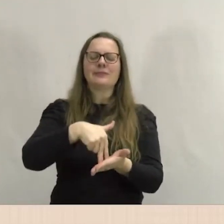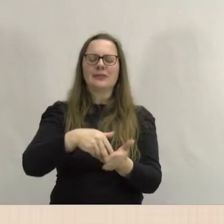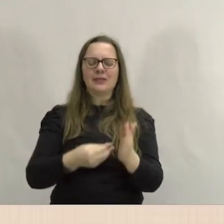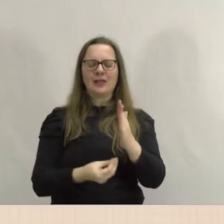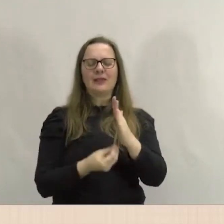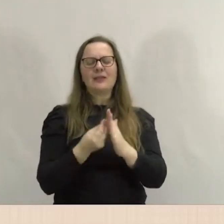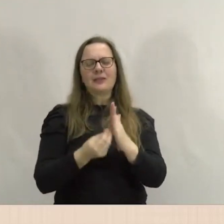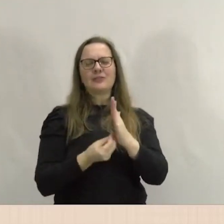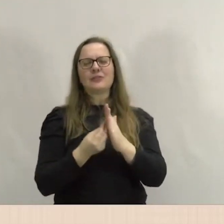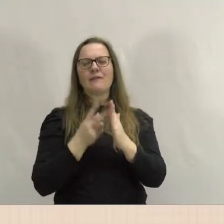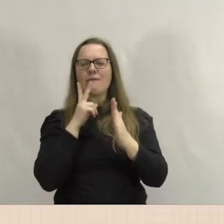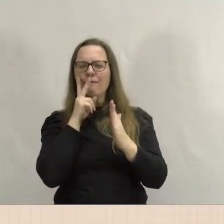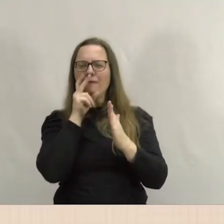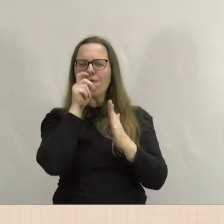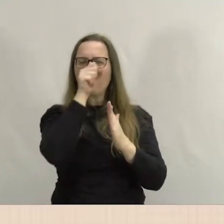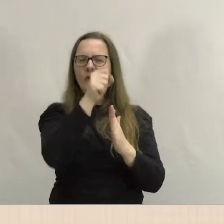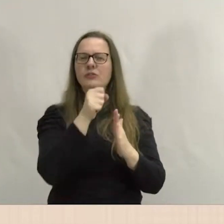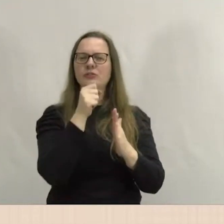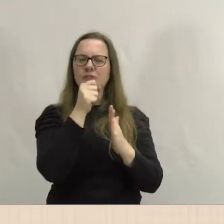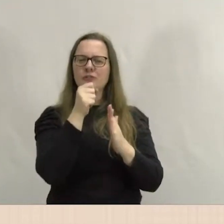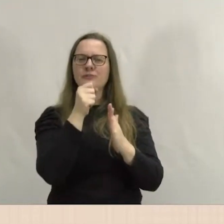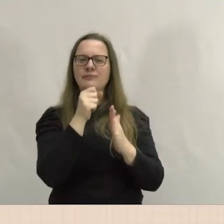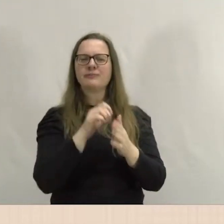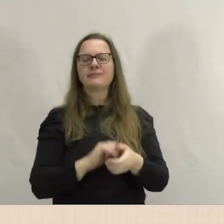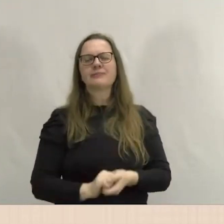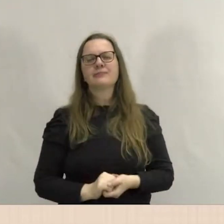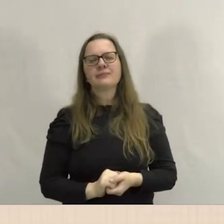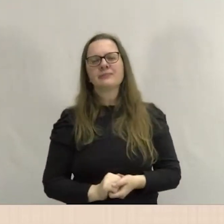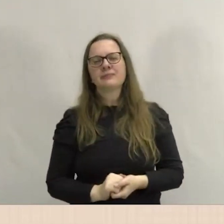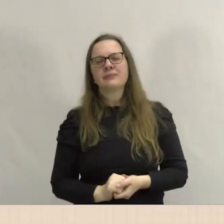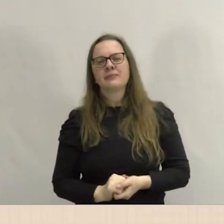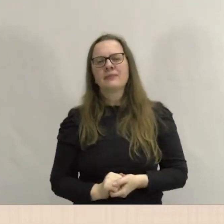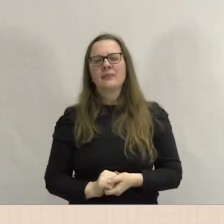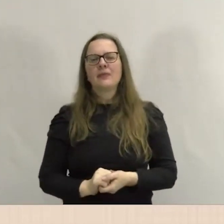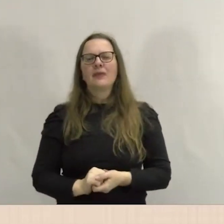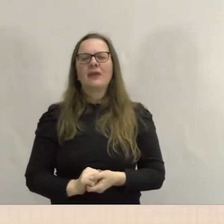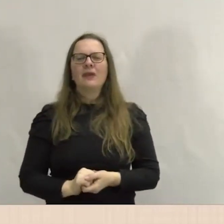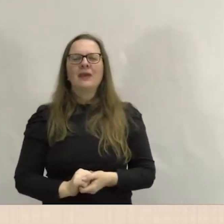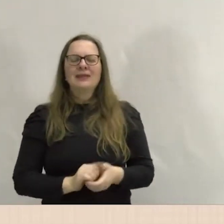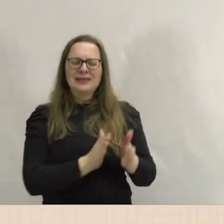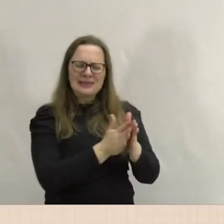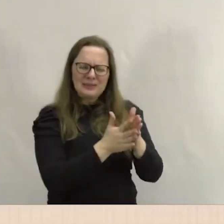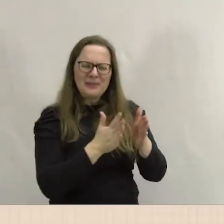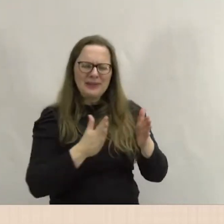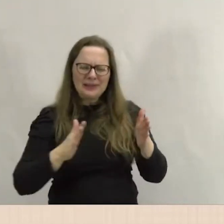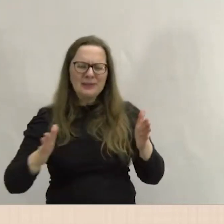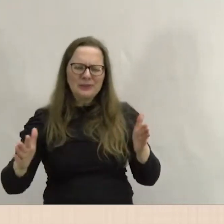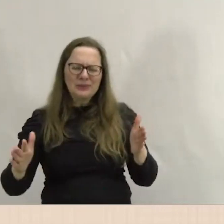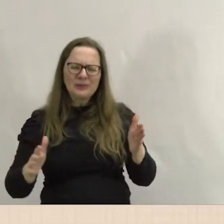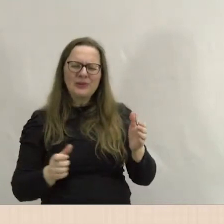Muitos caíram no meio do caminho, caíram pelo deserto, mas o Senhor preservou